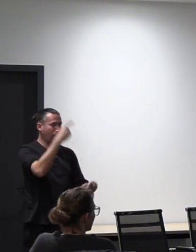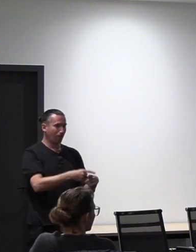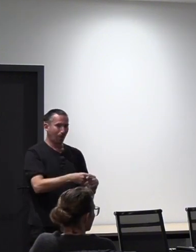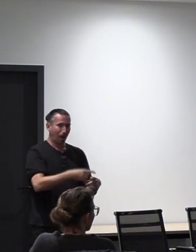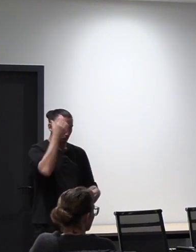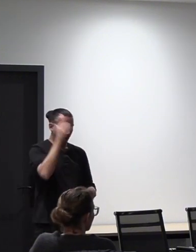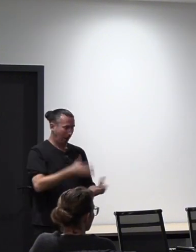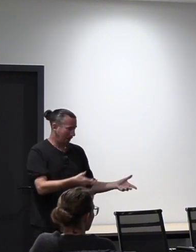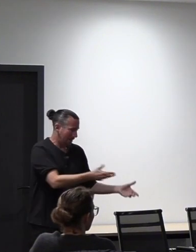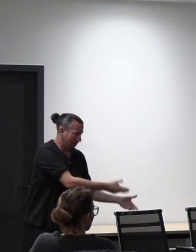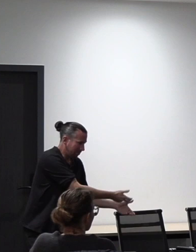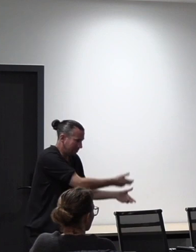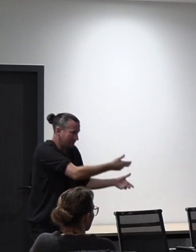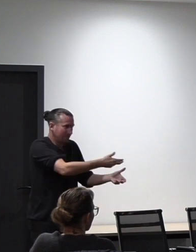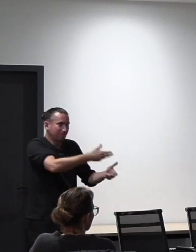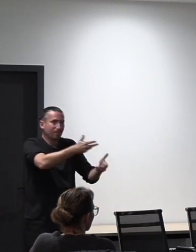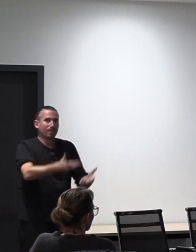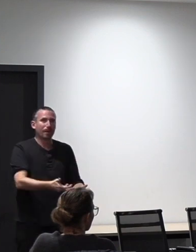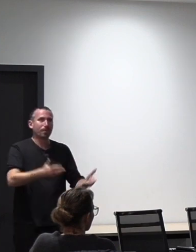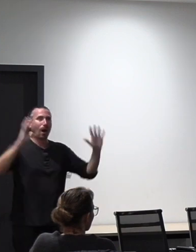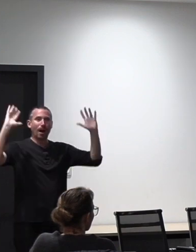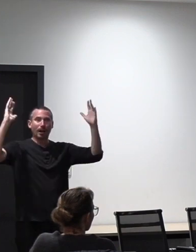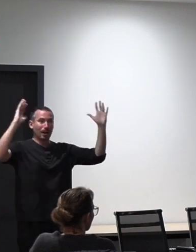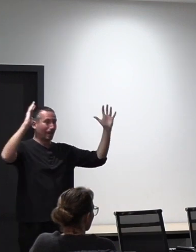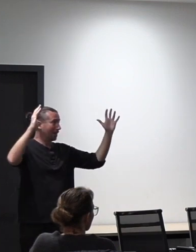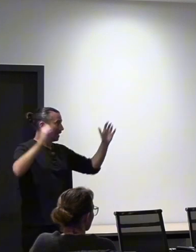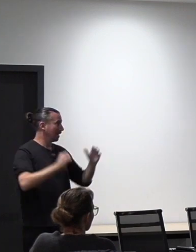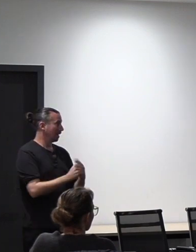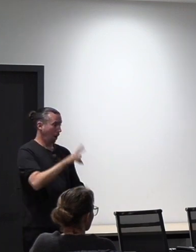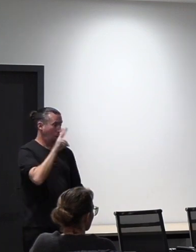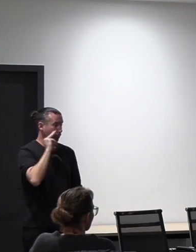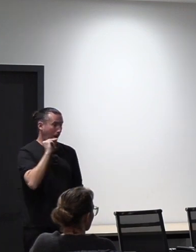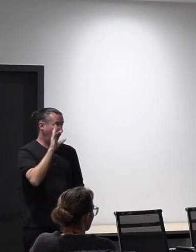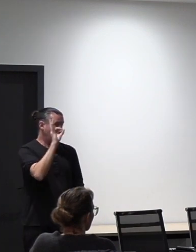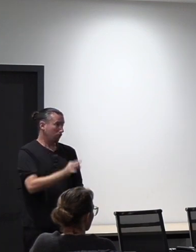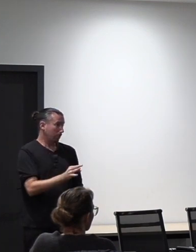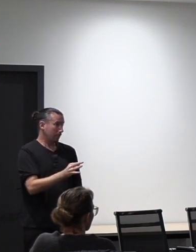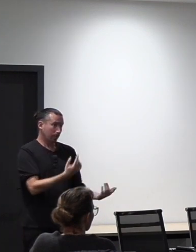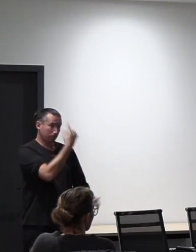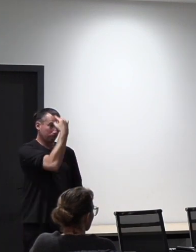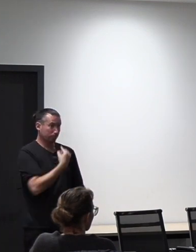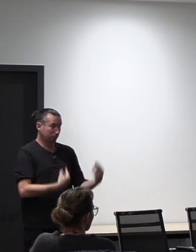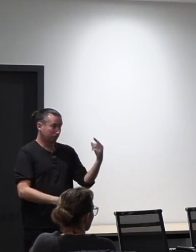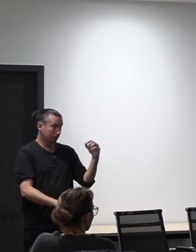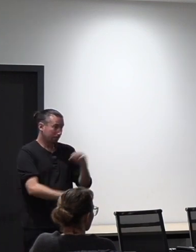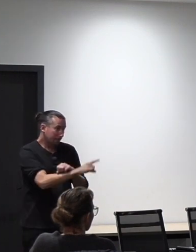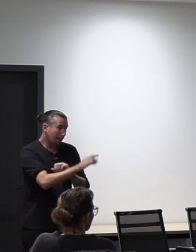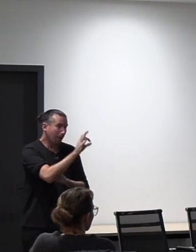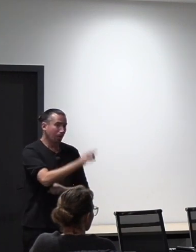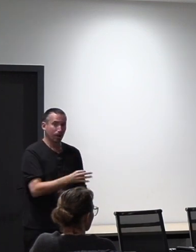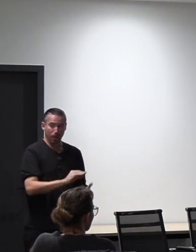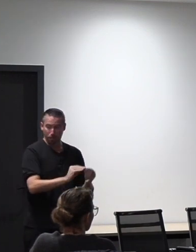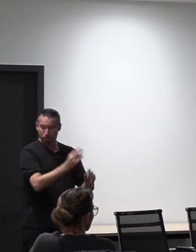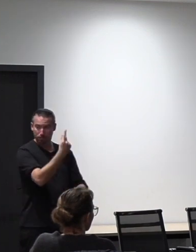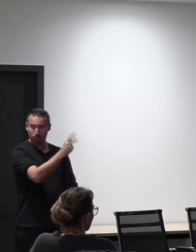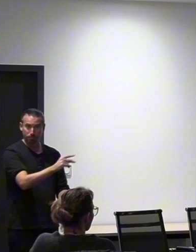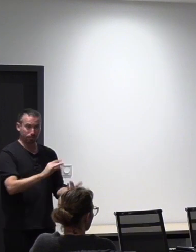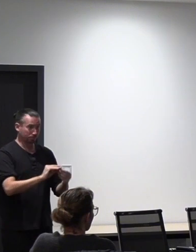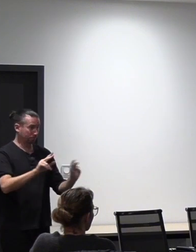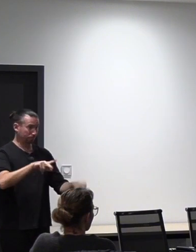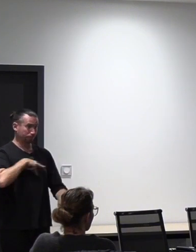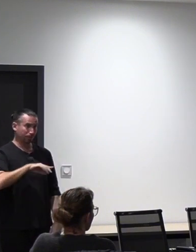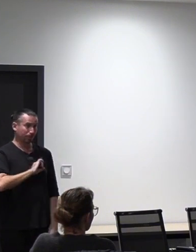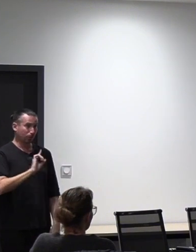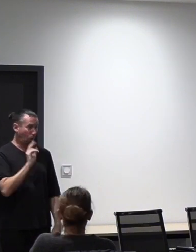pour qu'il applaudisse le... Bon, et alors, c'était un être humain avec une particularité, mais c'est son problème, c'est pas le nôtre. Il